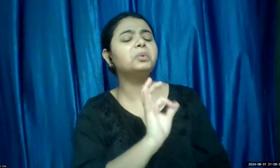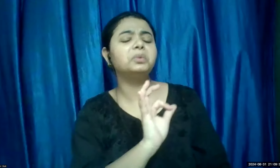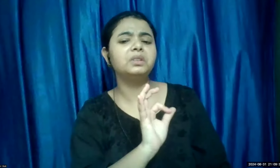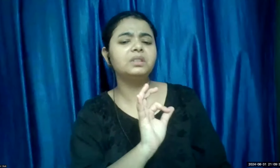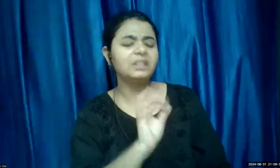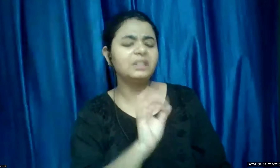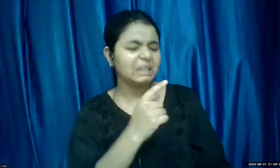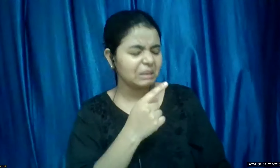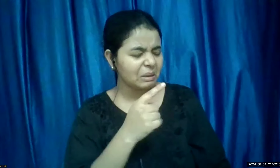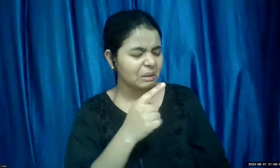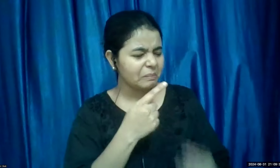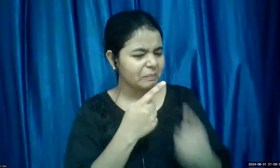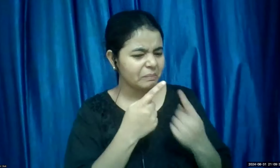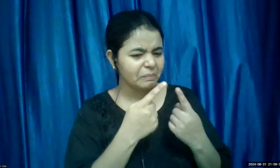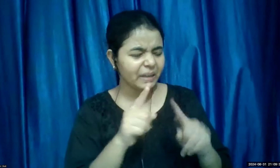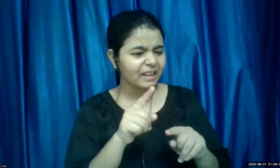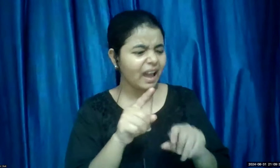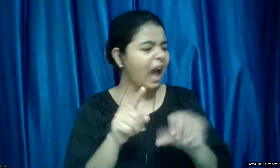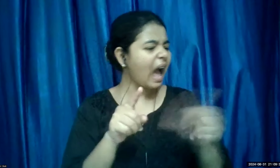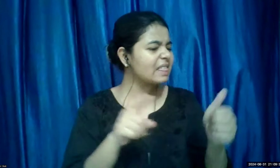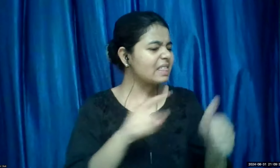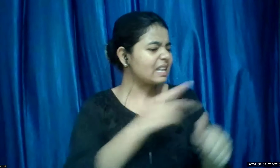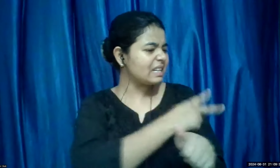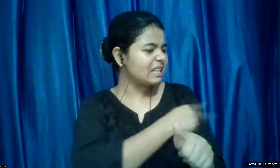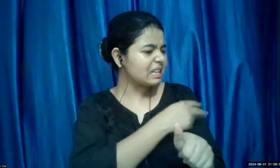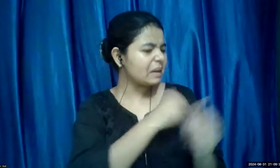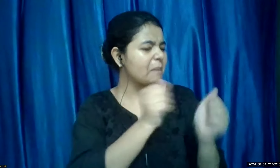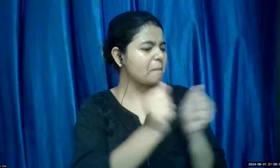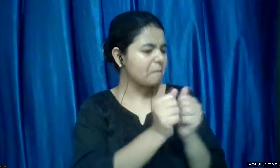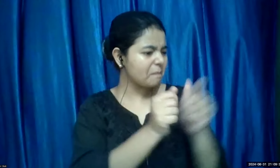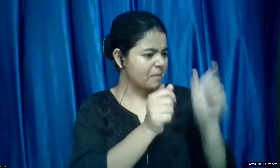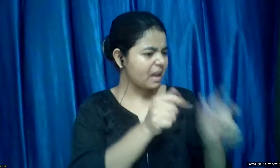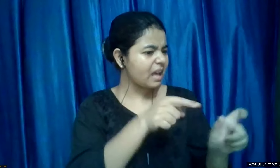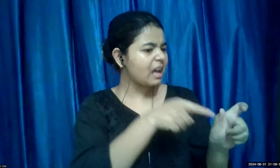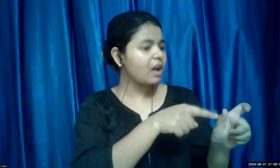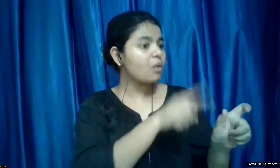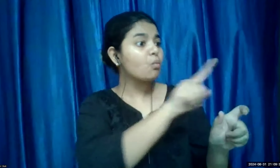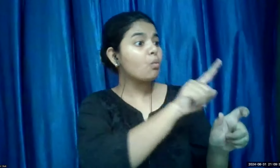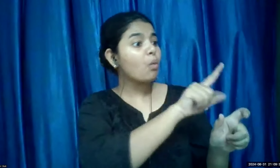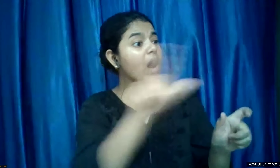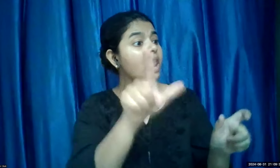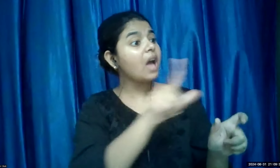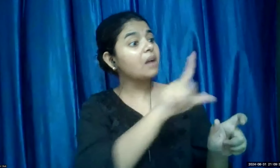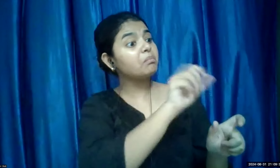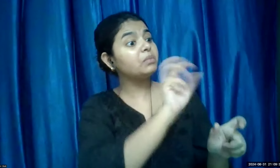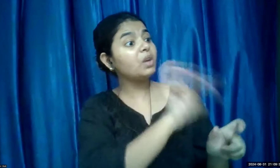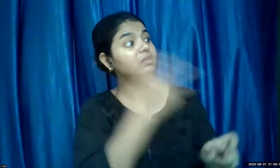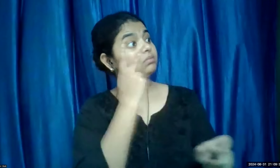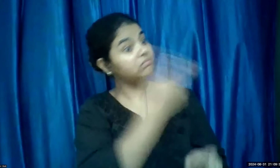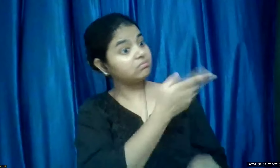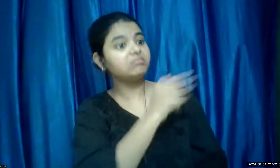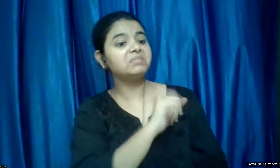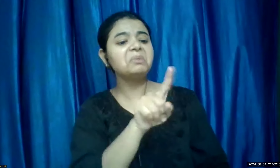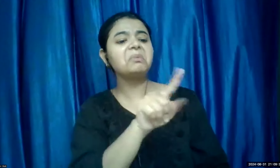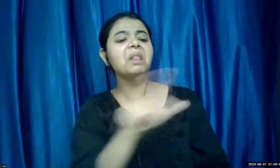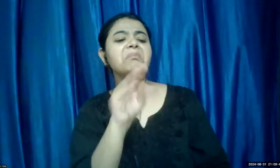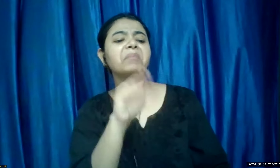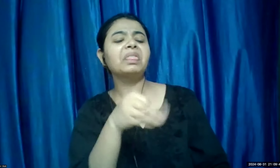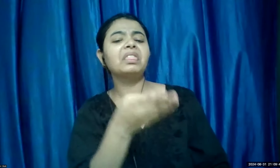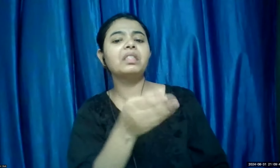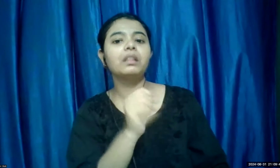जो तुम्हारे साथ करने काम करने वाला तुम्हारा कलीग है, इसने 1,10,000 रुपये का किया है, पता है तुम्हें?